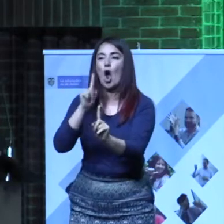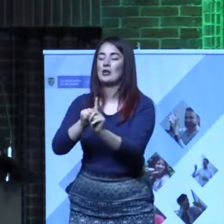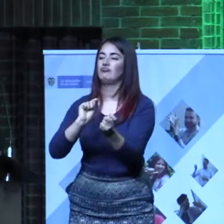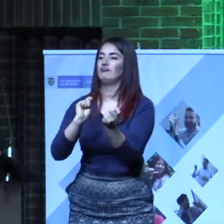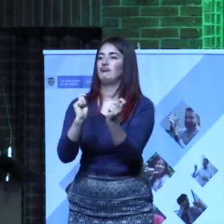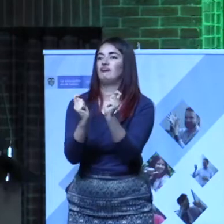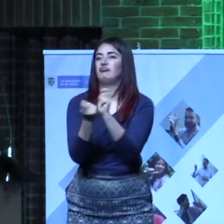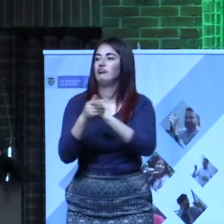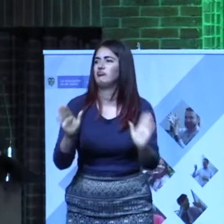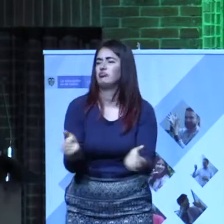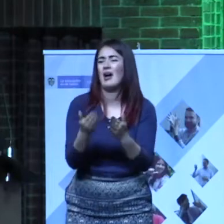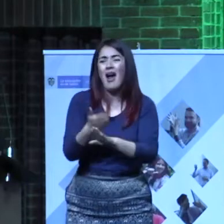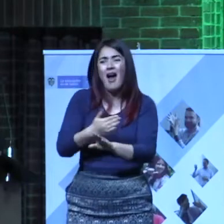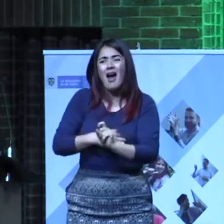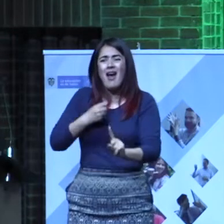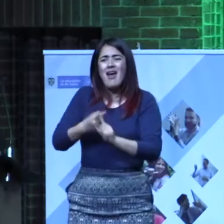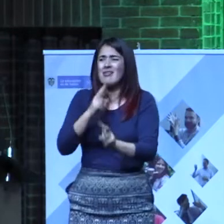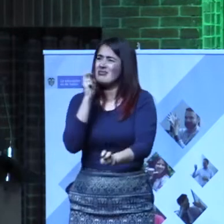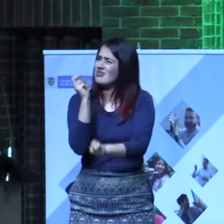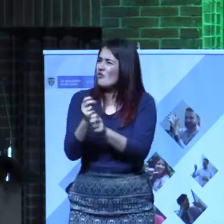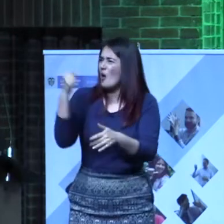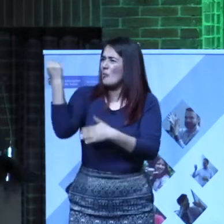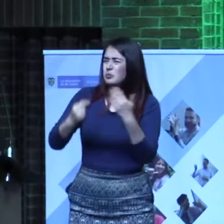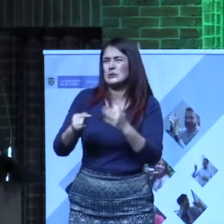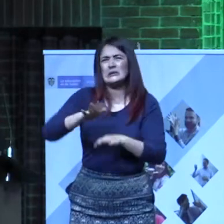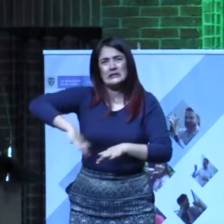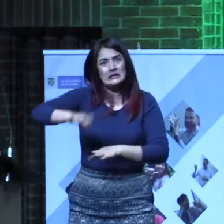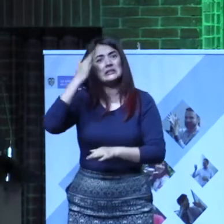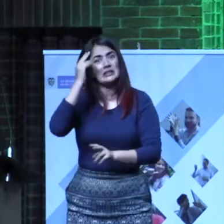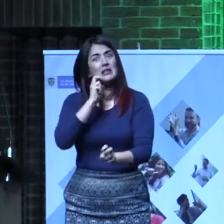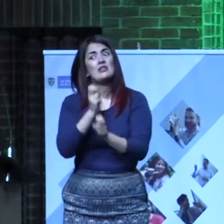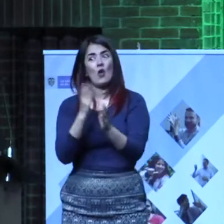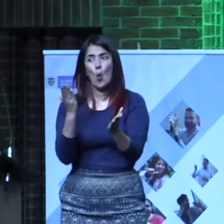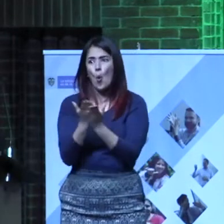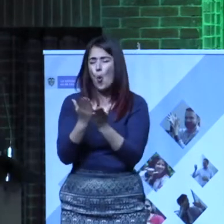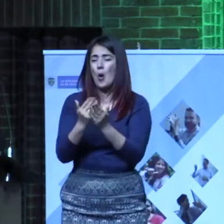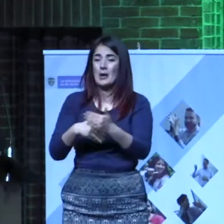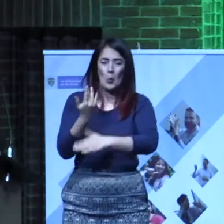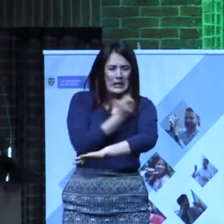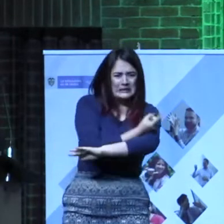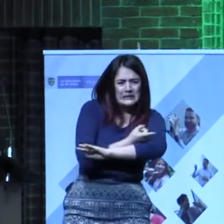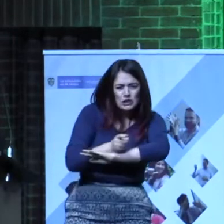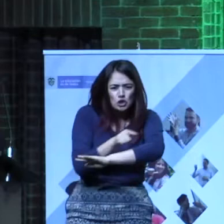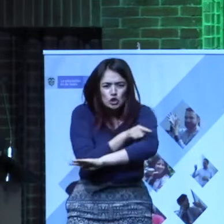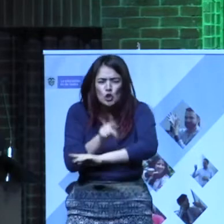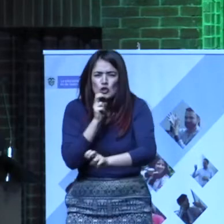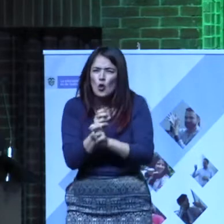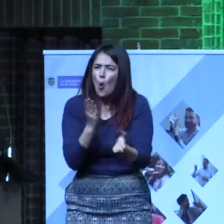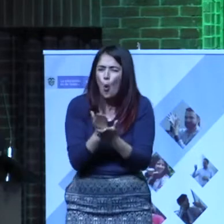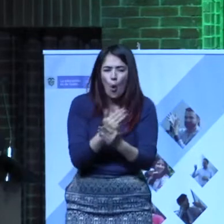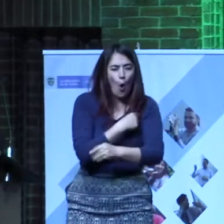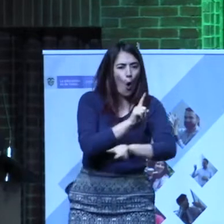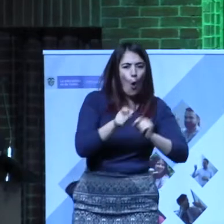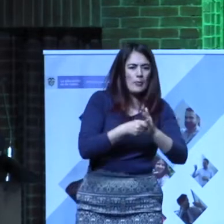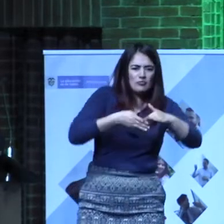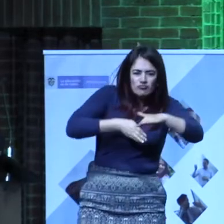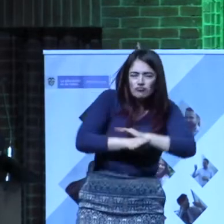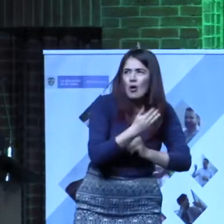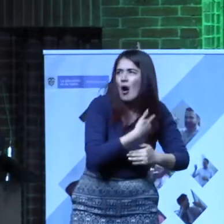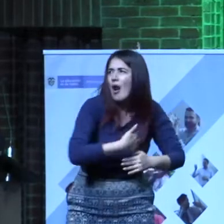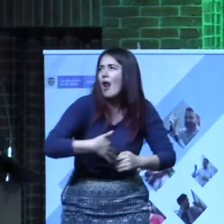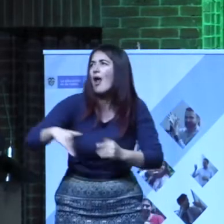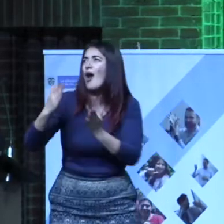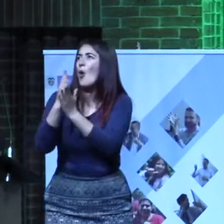transformando lo difícil que es transformar la educación inicial o la educación escolar o toda la trayectoria educativa